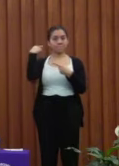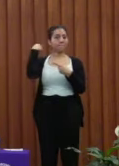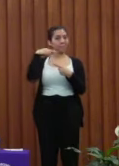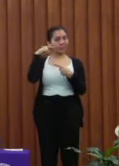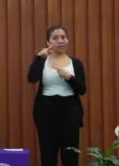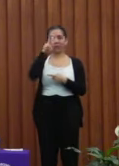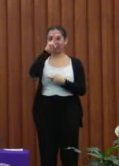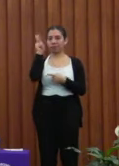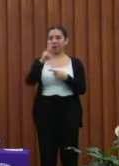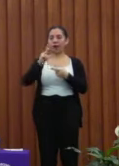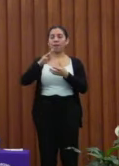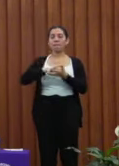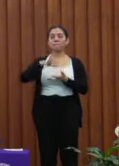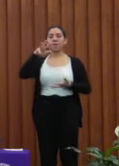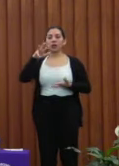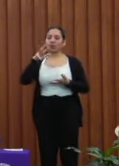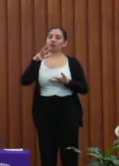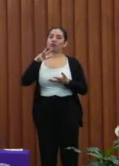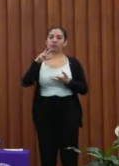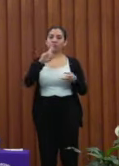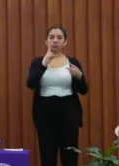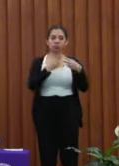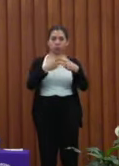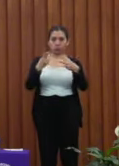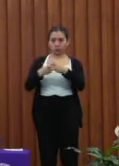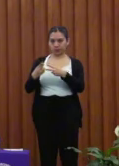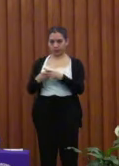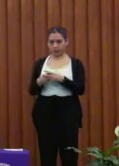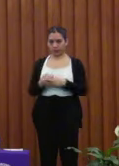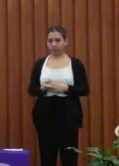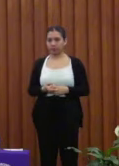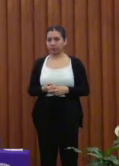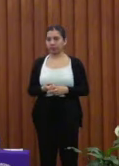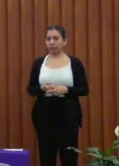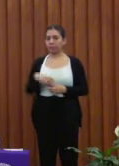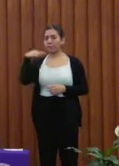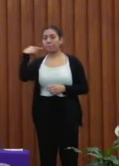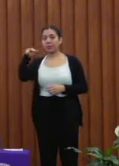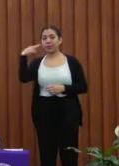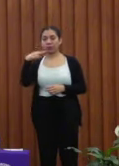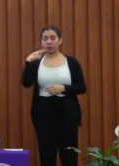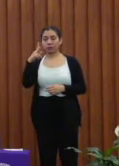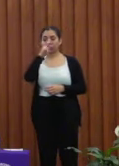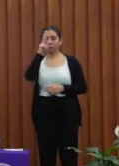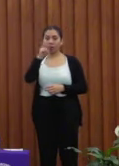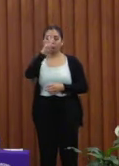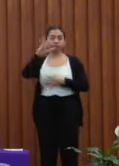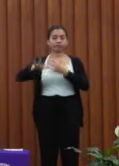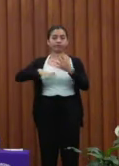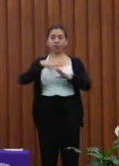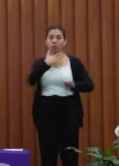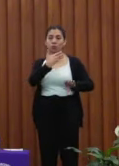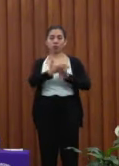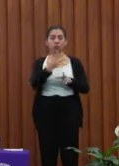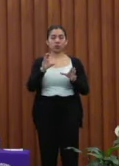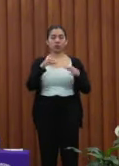de este tipo de violencia durante todos estos años, ¿no? Veracruz es el estado más violento contra personas